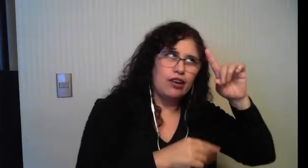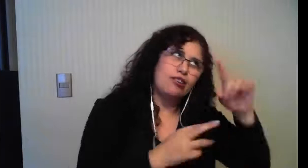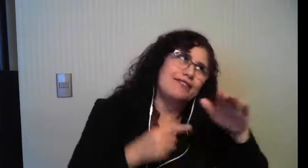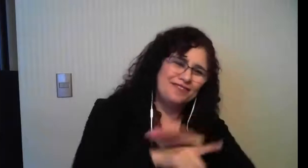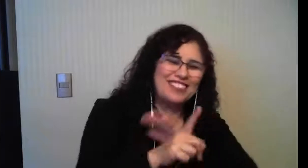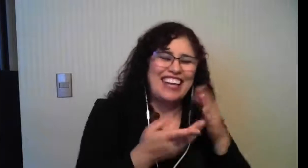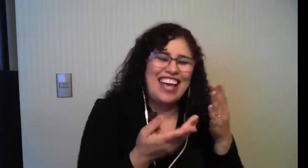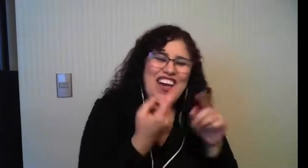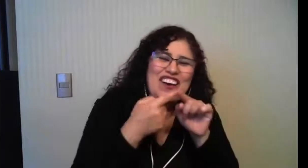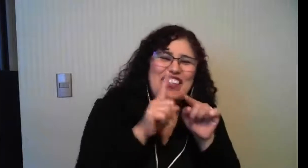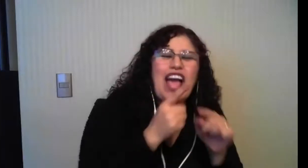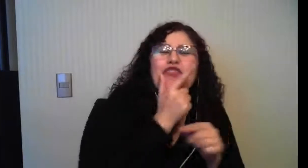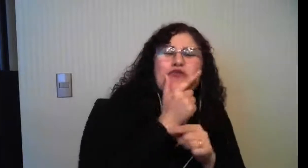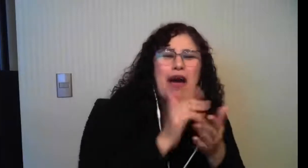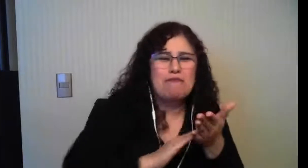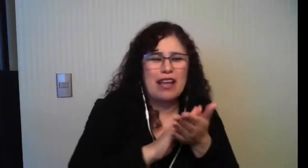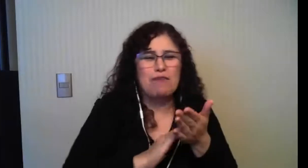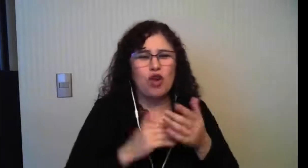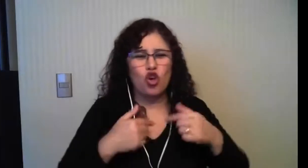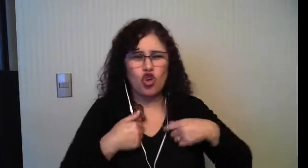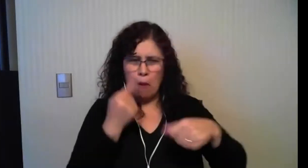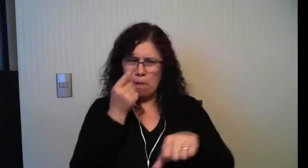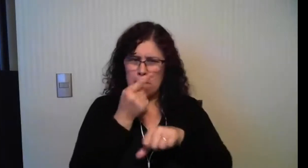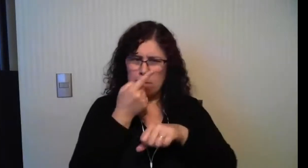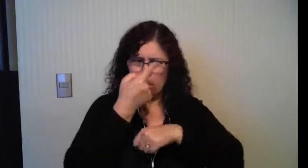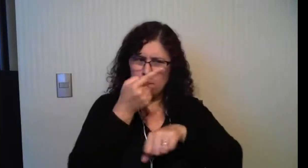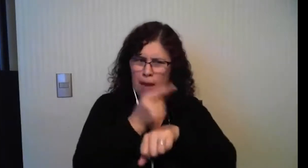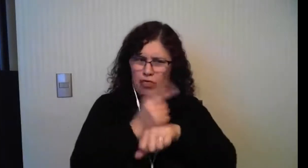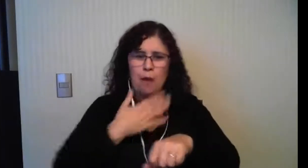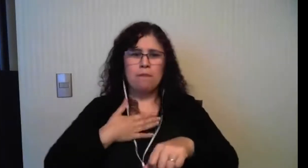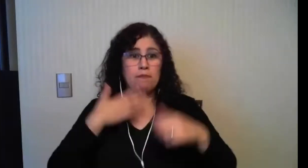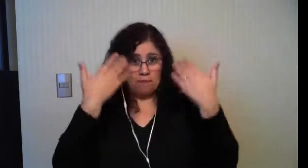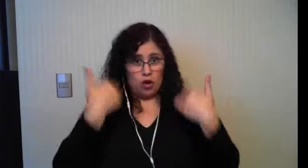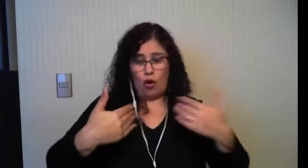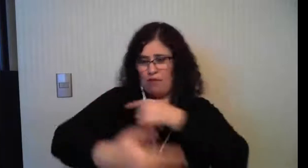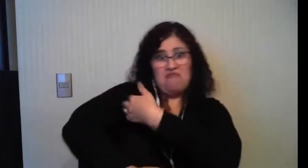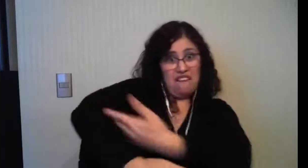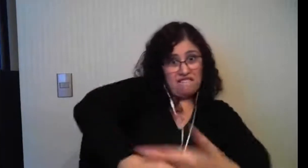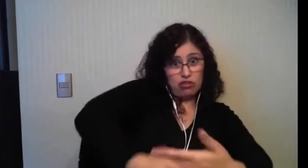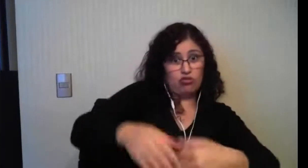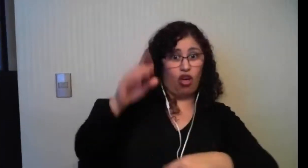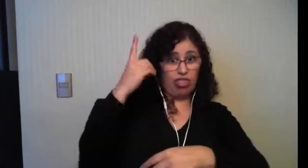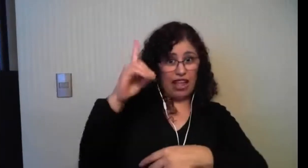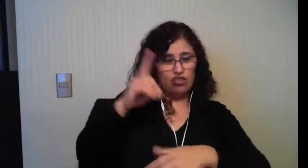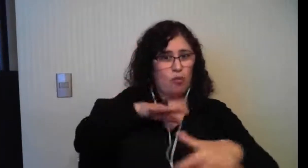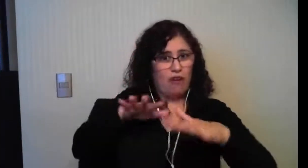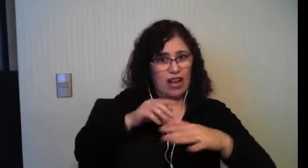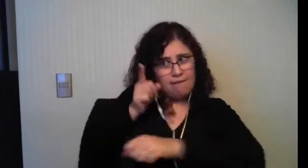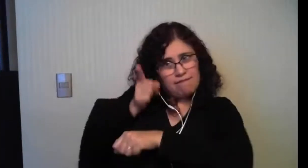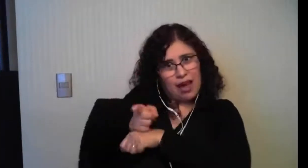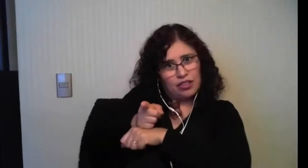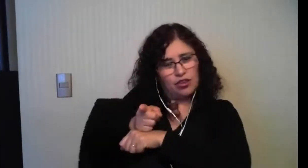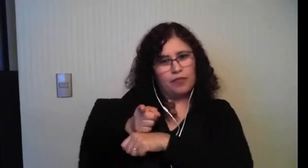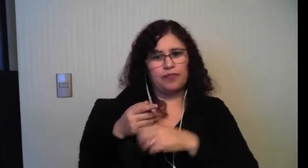Cuando yo, no sé, emito la orden de mover mi brazo derecho, ¿cierto? Parte del hemisferio izquierdo, Uh-huh,